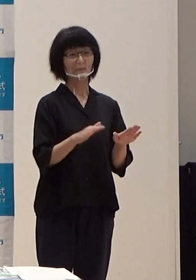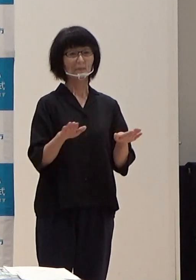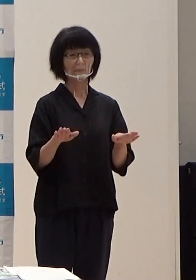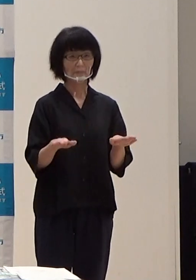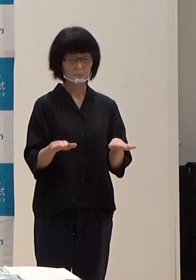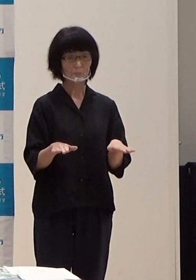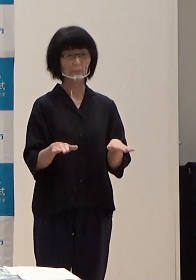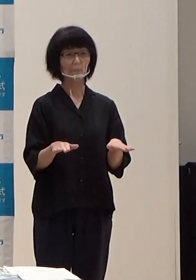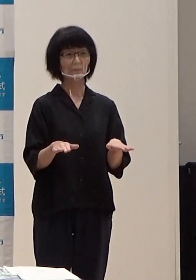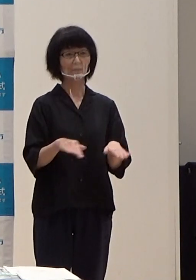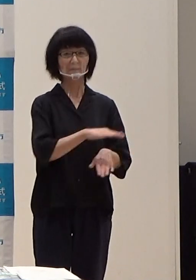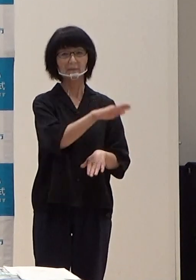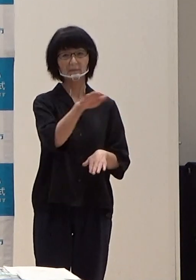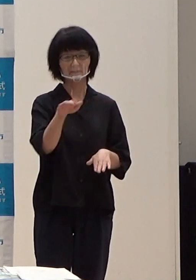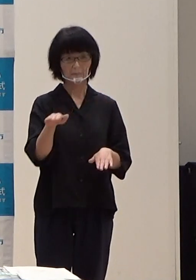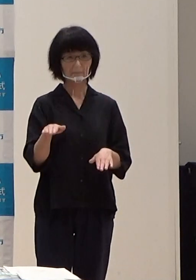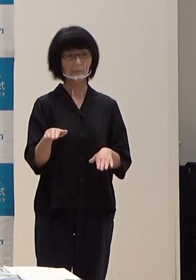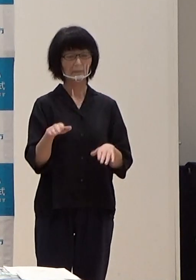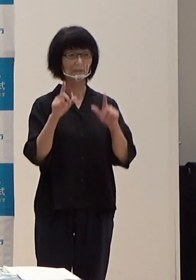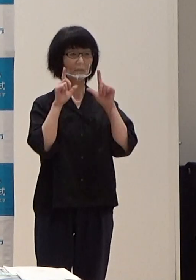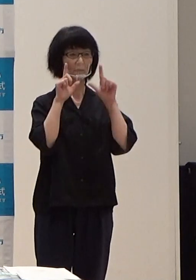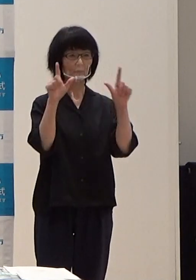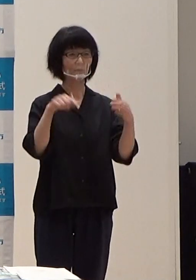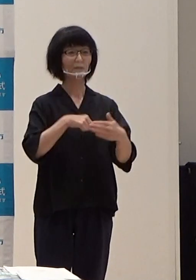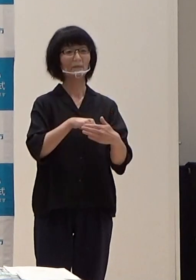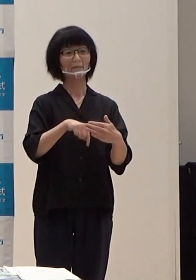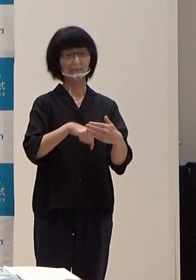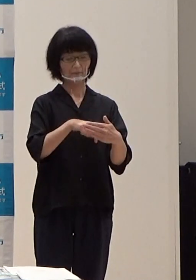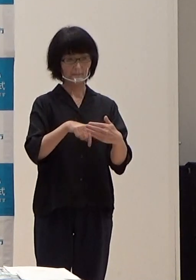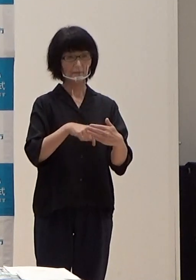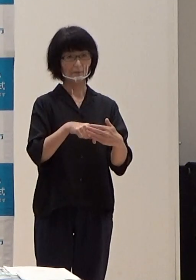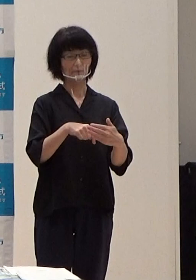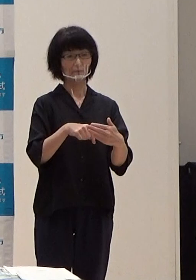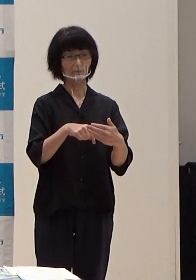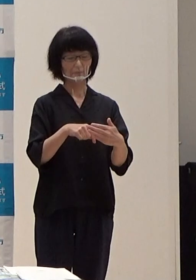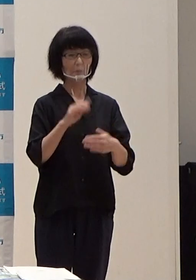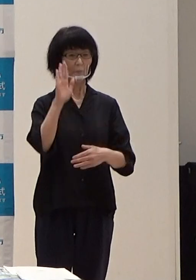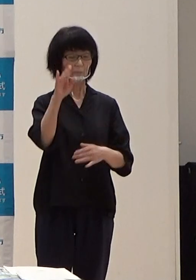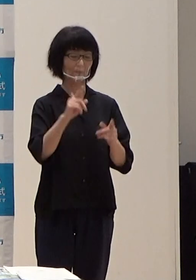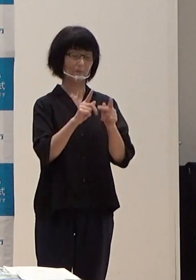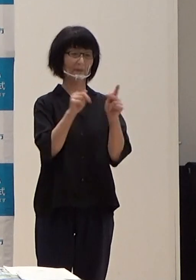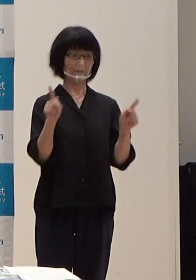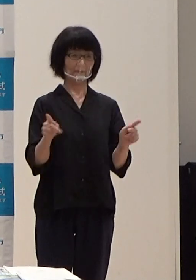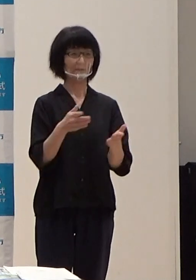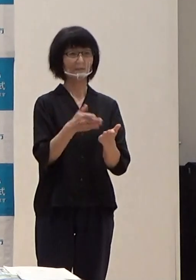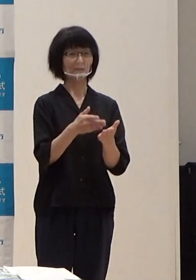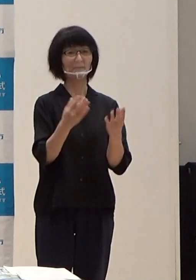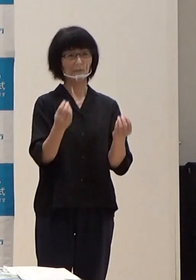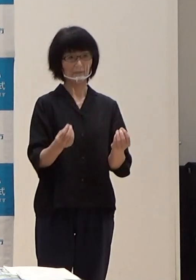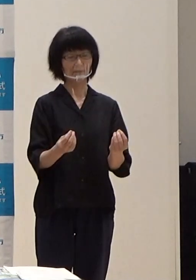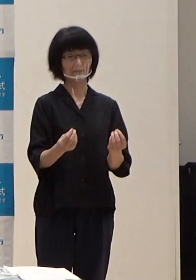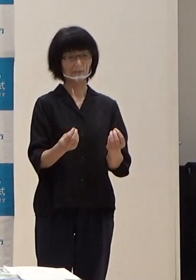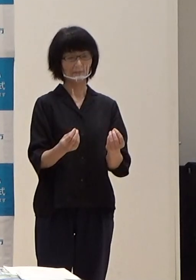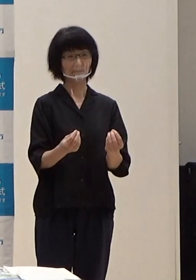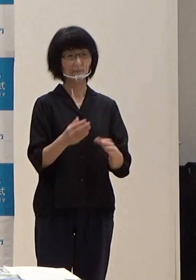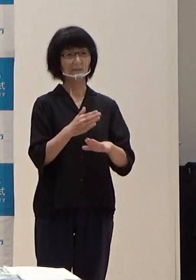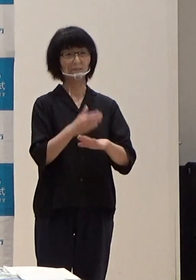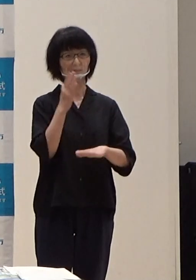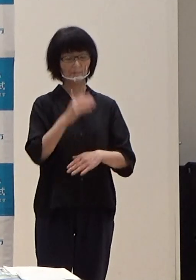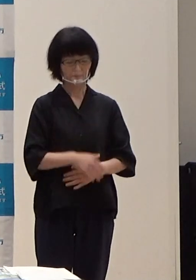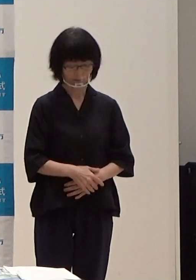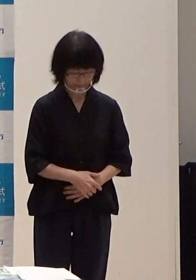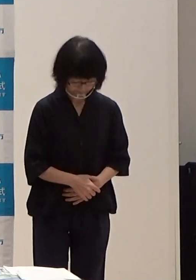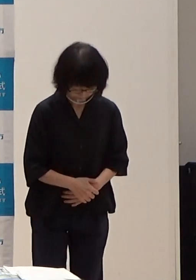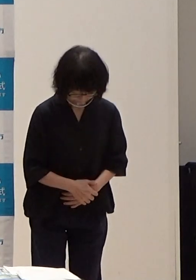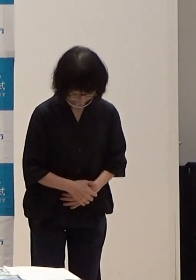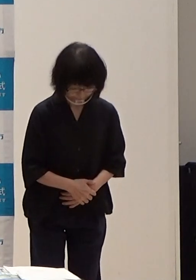の皆様へとご報告事項、今後の課題でございます。どうもご清聴ありがとうございました。